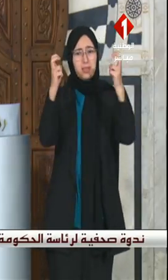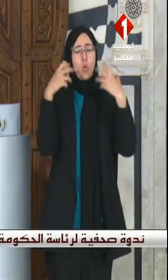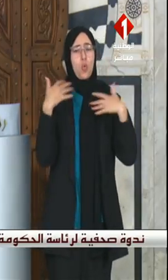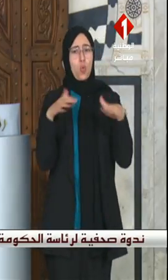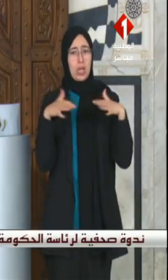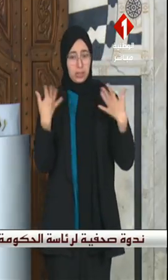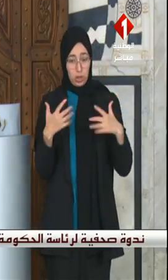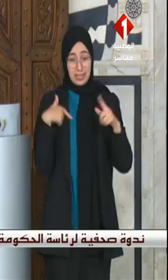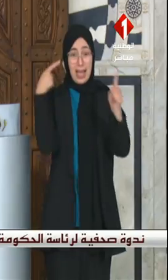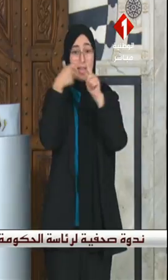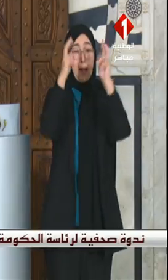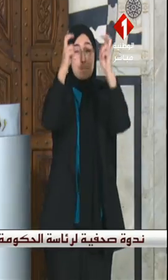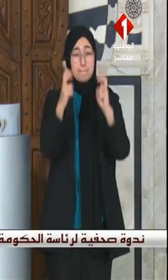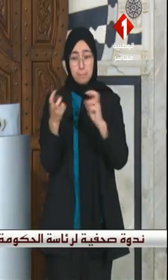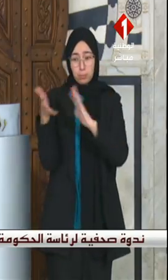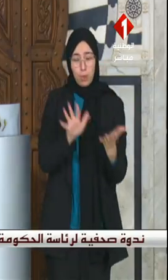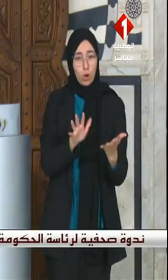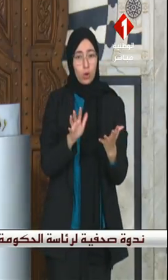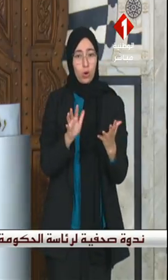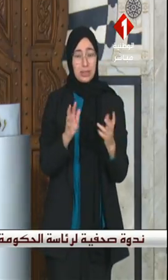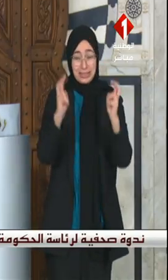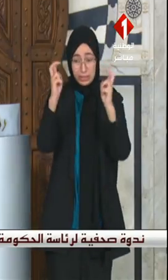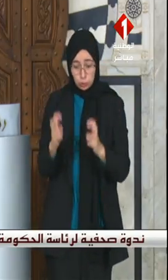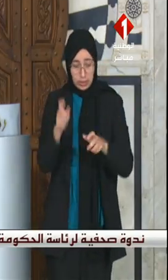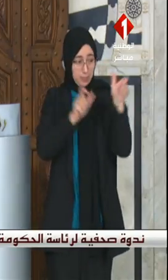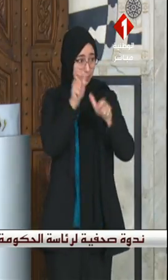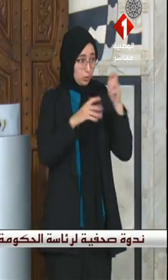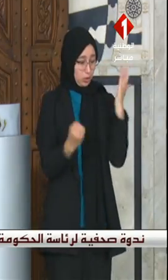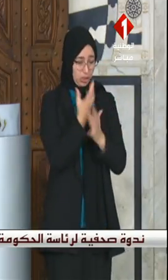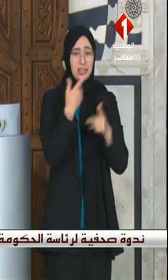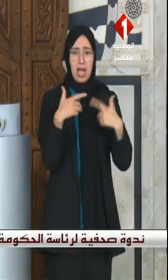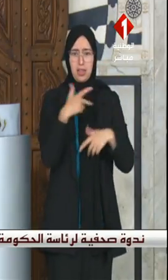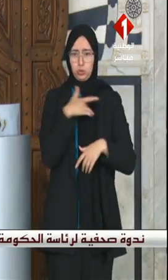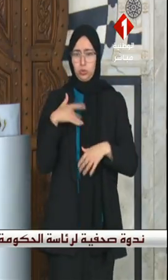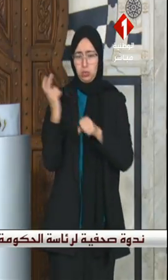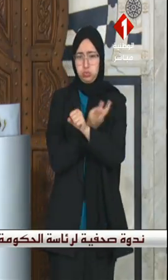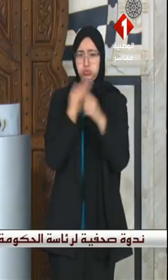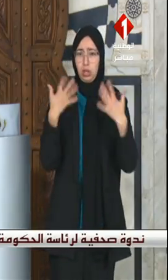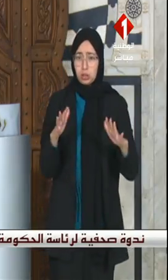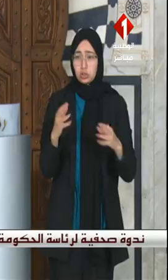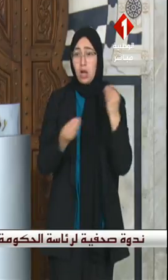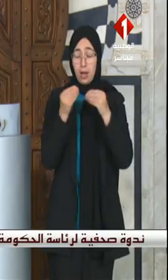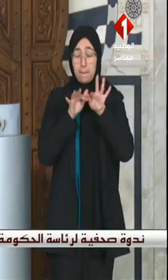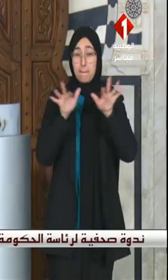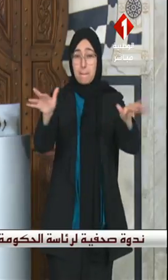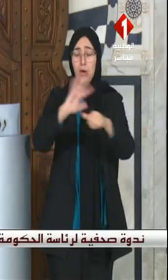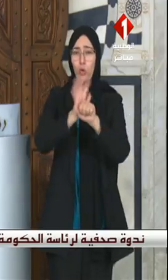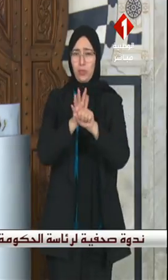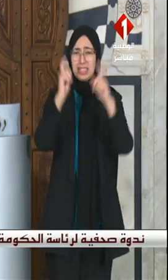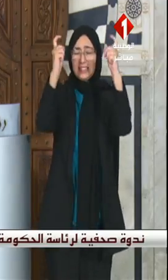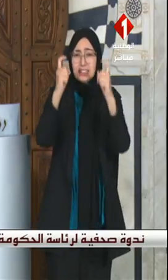متاعنا التقليص من عدد الوفيات، تقليص من عدد الحالات الخطرة، والتقليص من حدة انتشار الفيروس